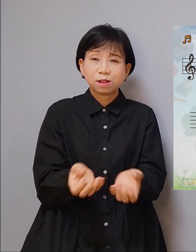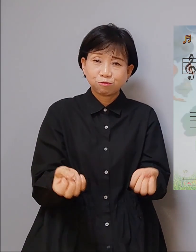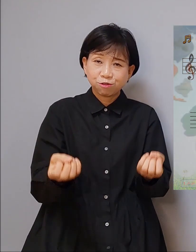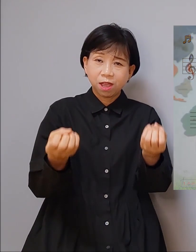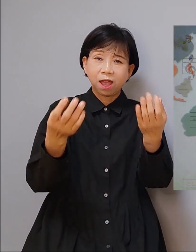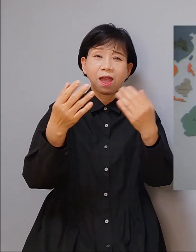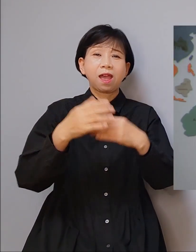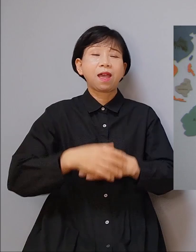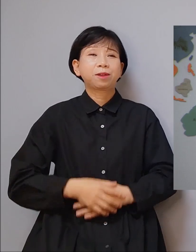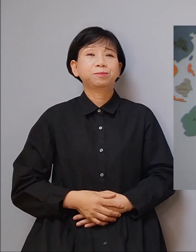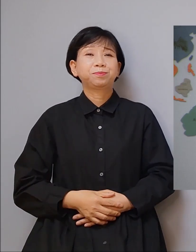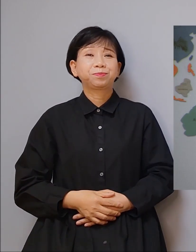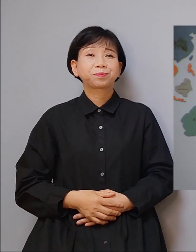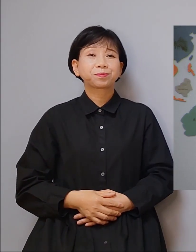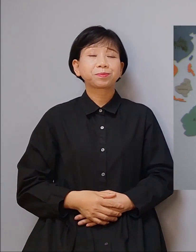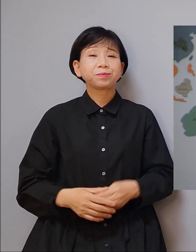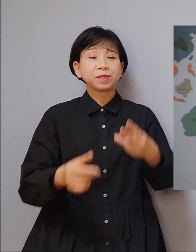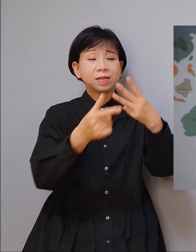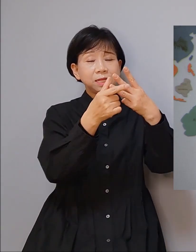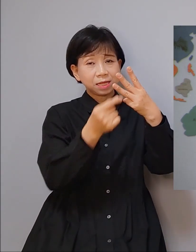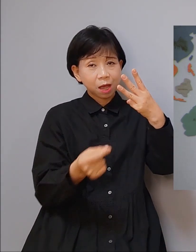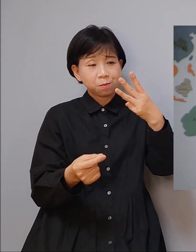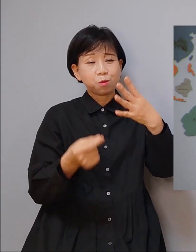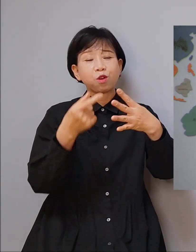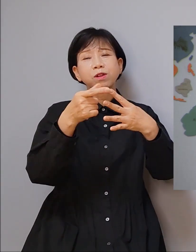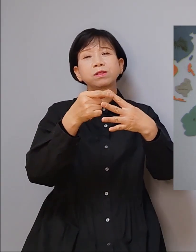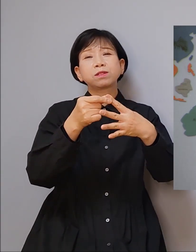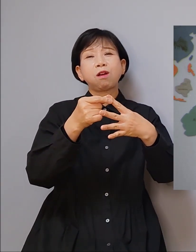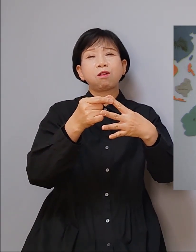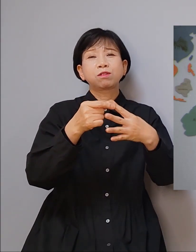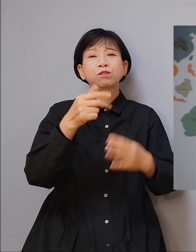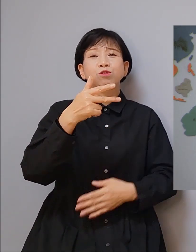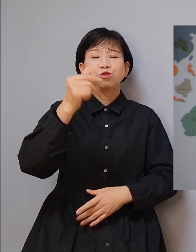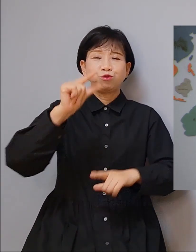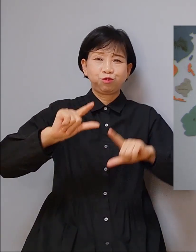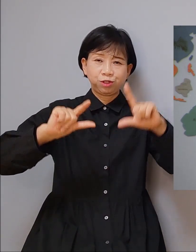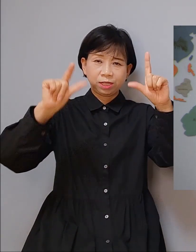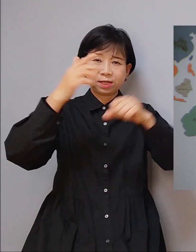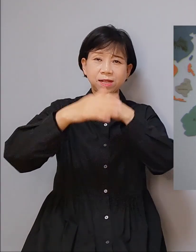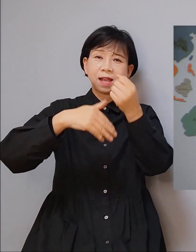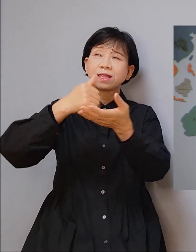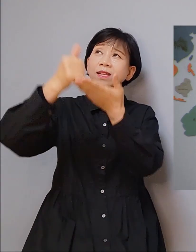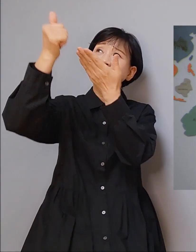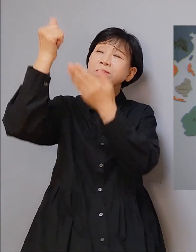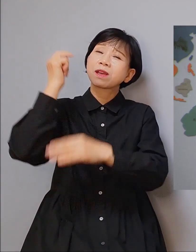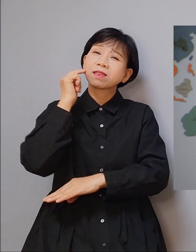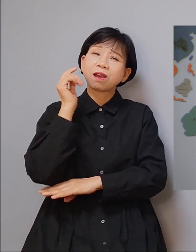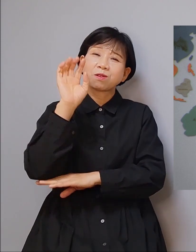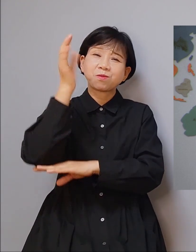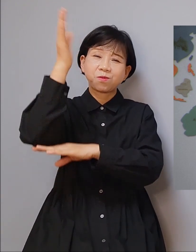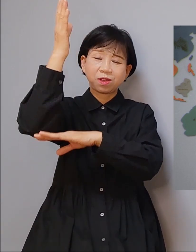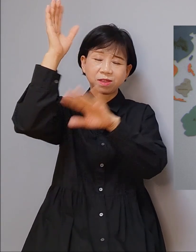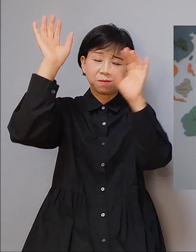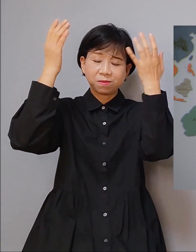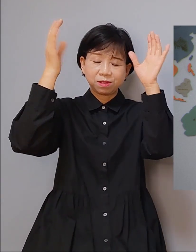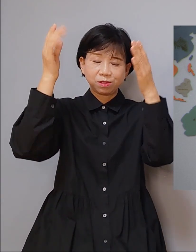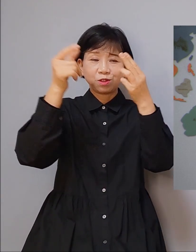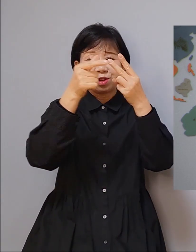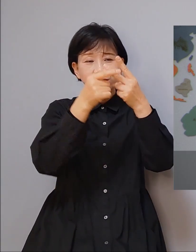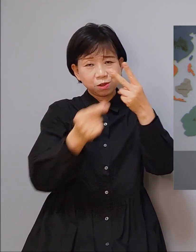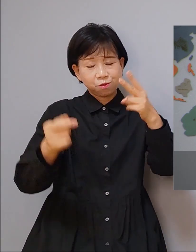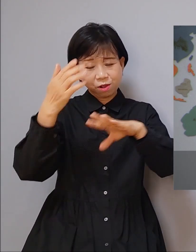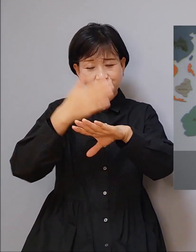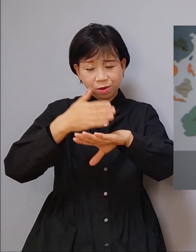할렐루야. 우리 3월 첫 번째 주일이네요. 우리 하나님께 영광의 박수를 올리겠습니다. 2월도 감사합니다.